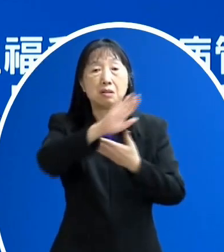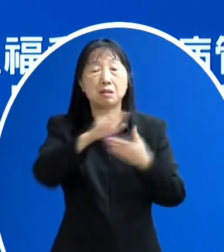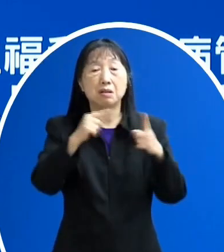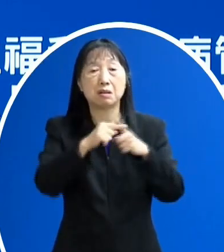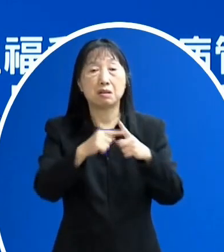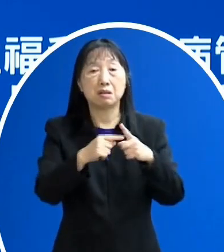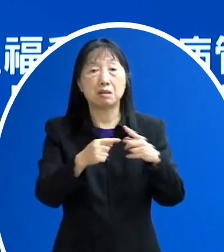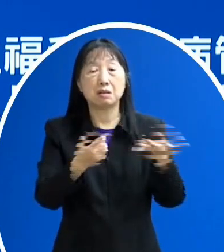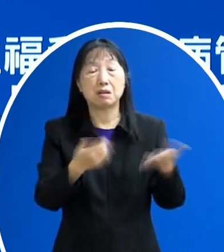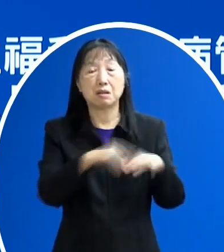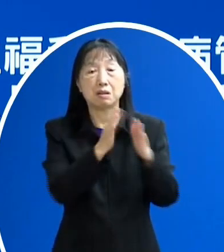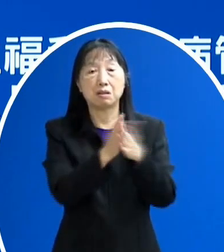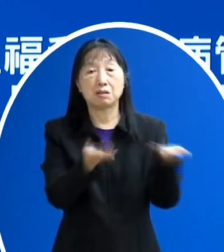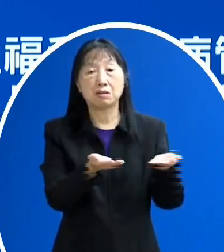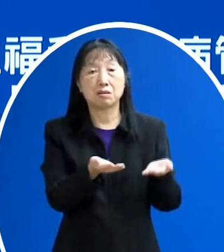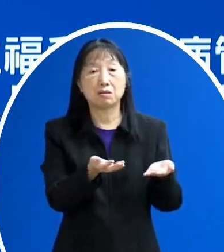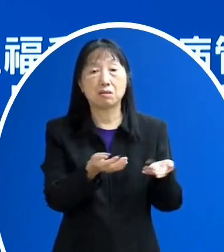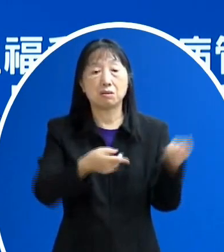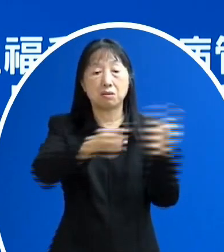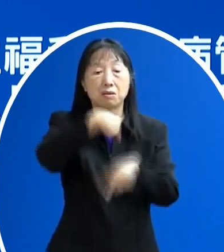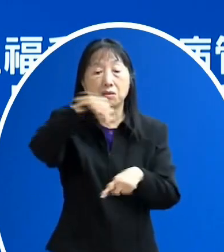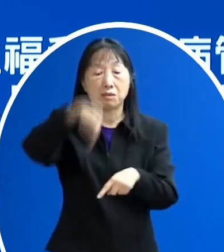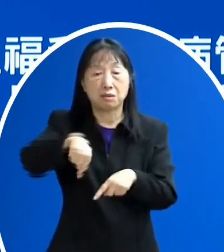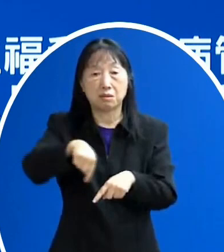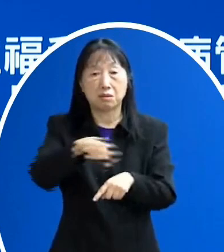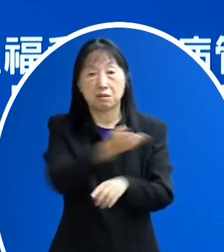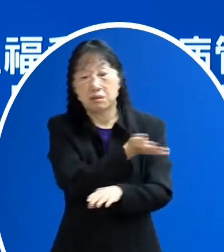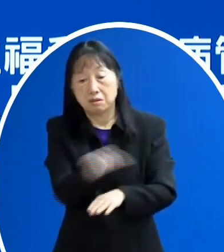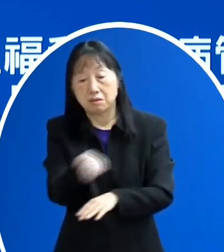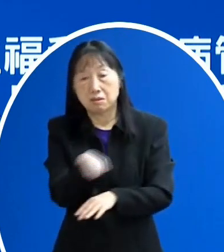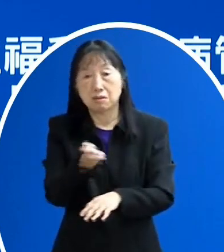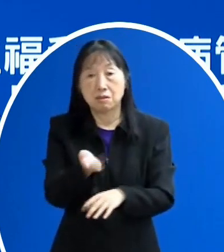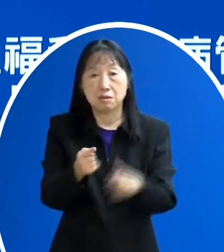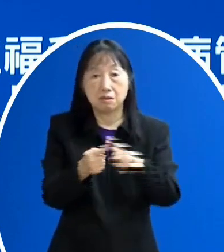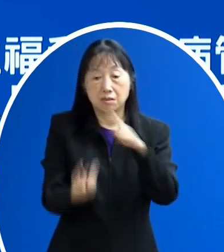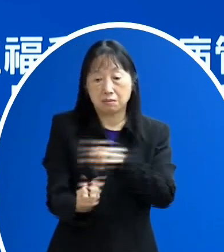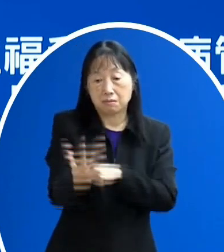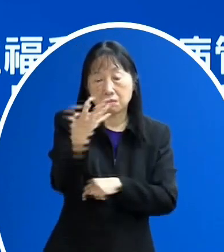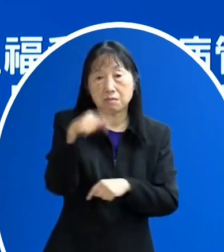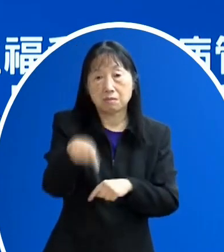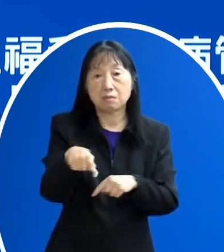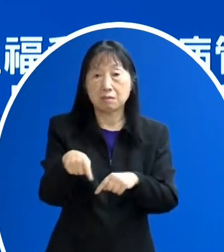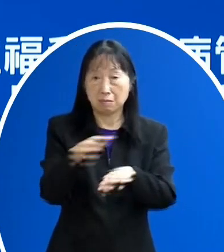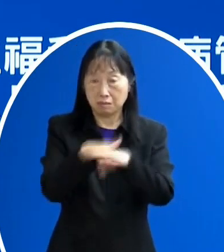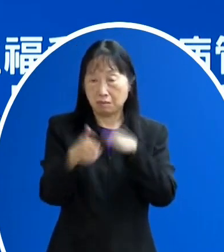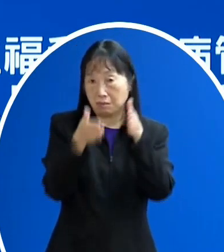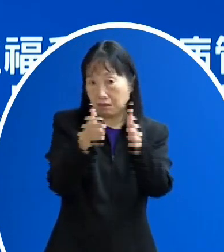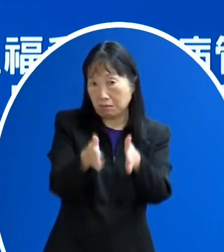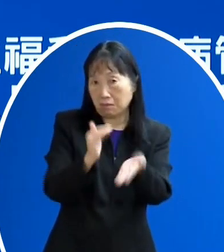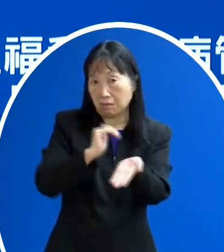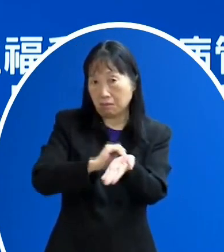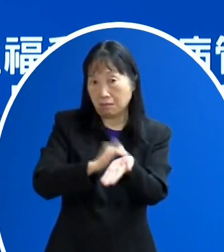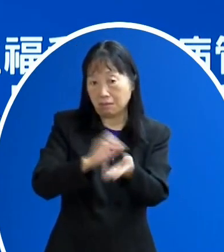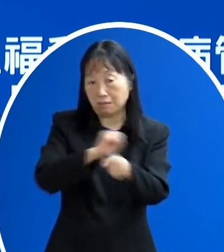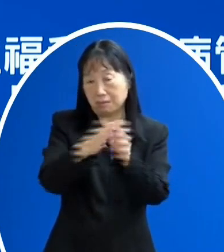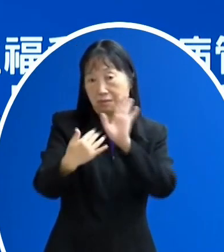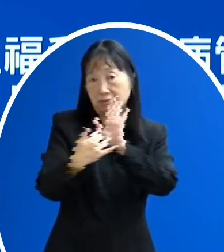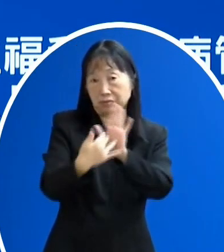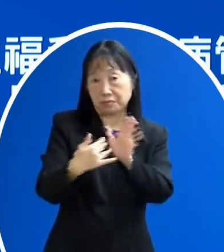或者是有症状的人数多的情况，那么我想还是会对这个离岛的医疗或防疫的这个产生了很